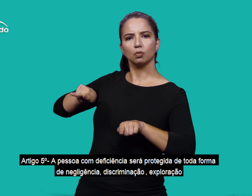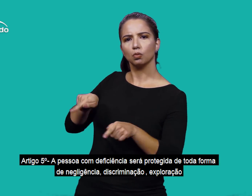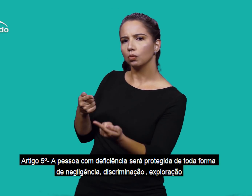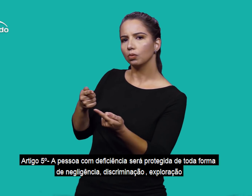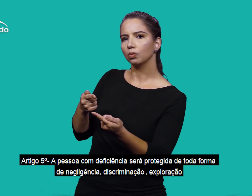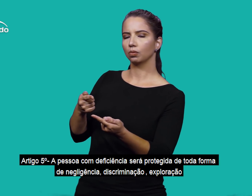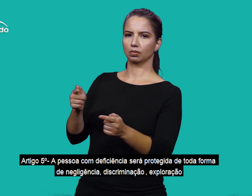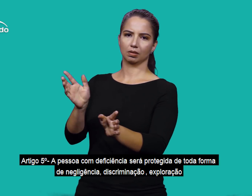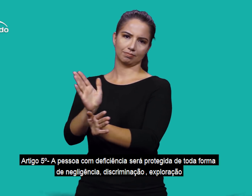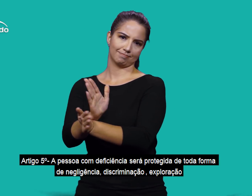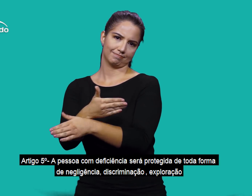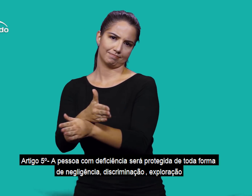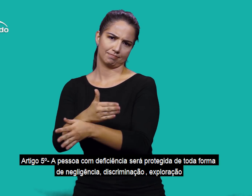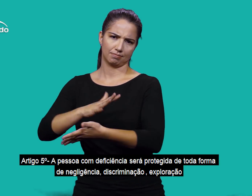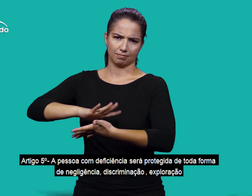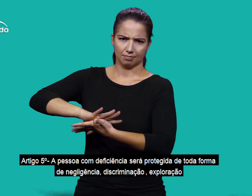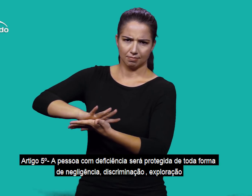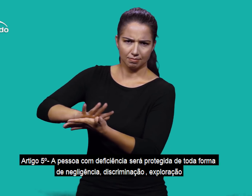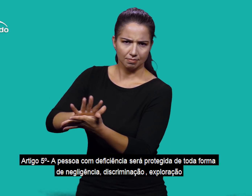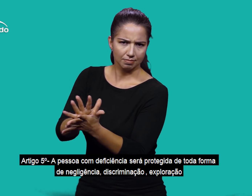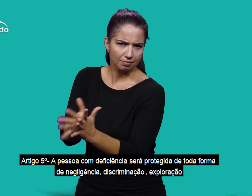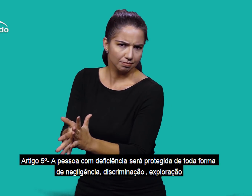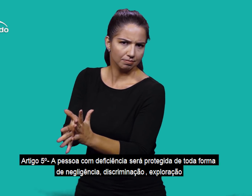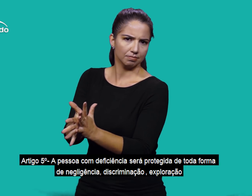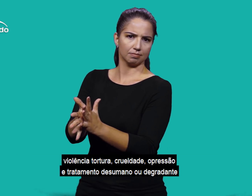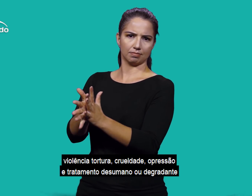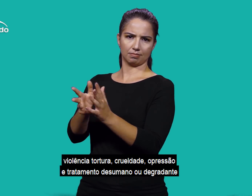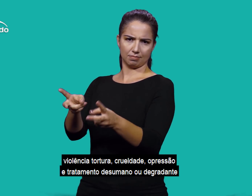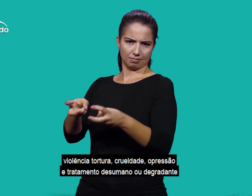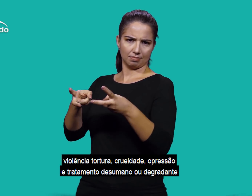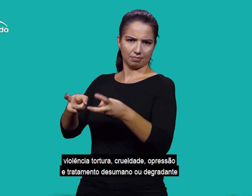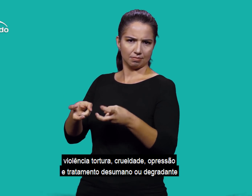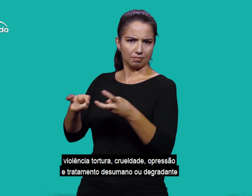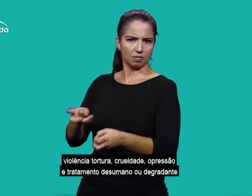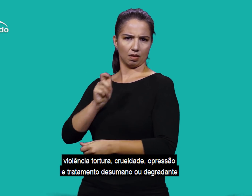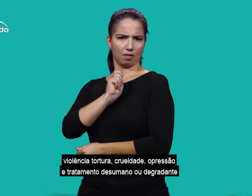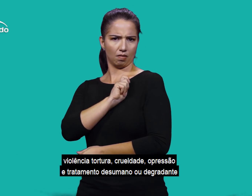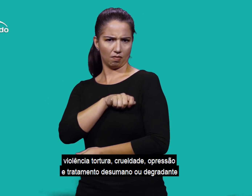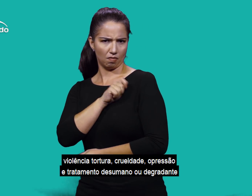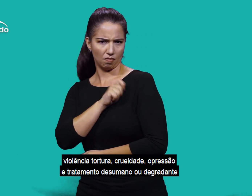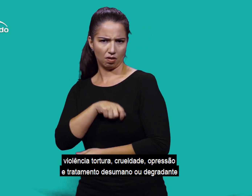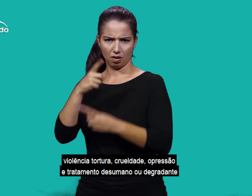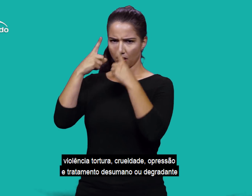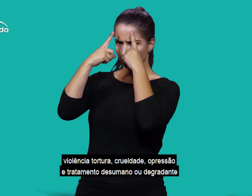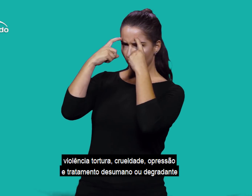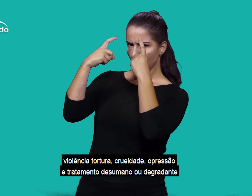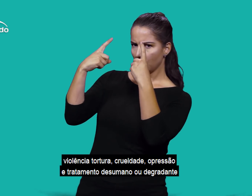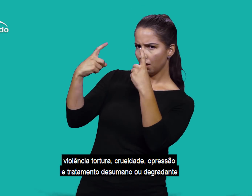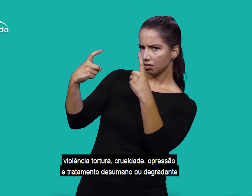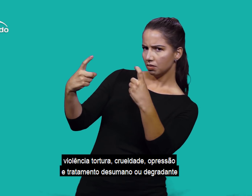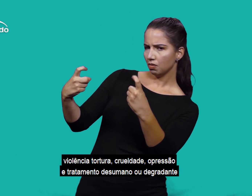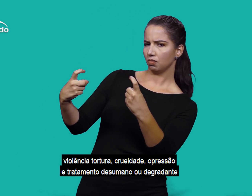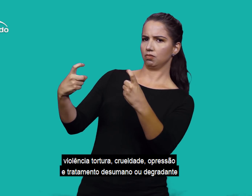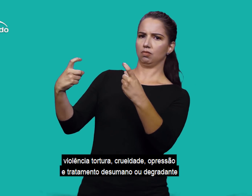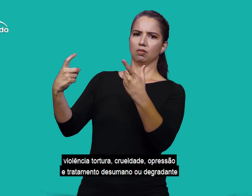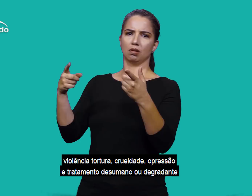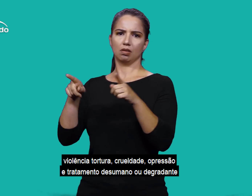forma de negligência discriminação exploração violência tortura crueldade e opressão